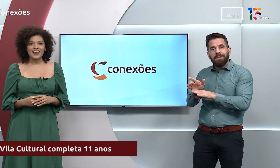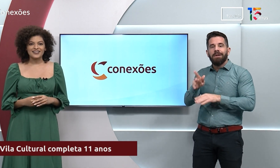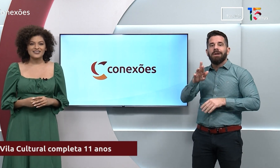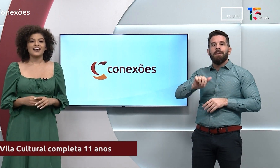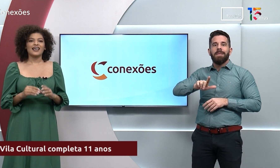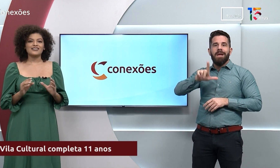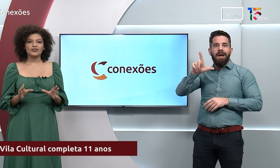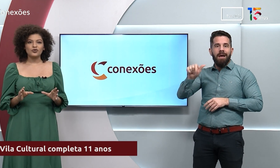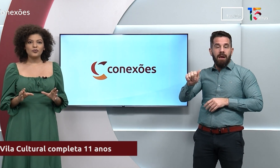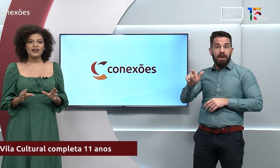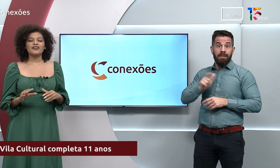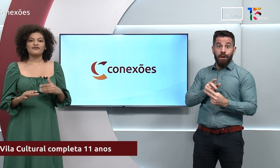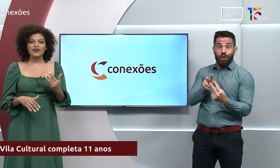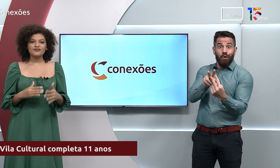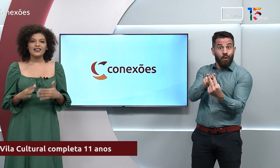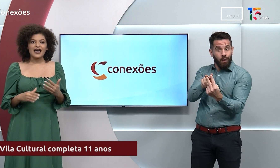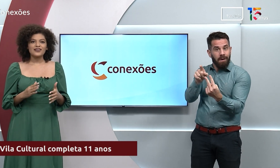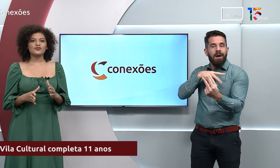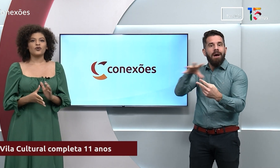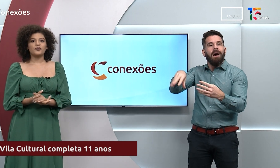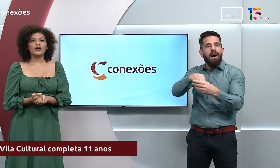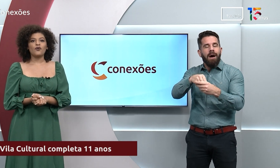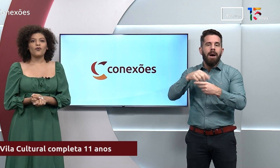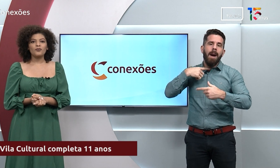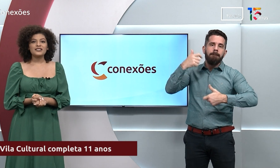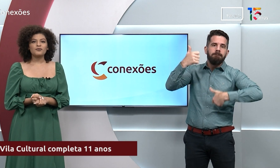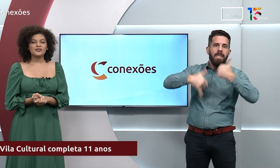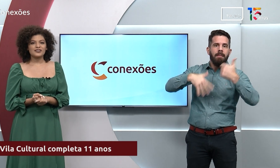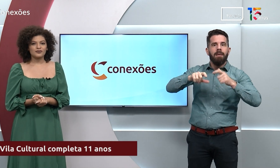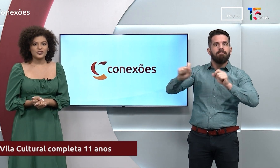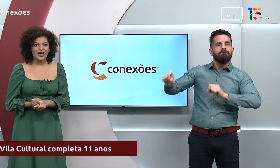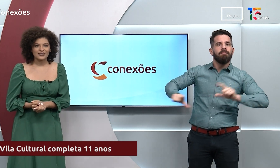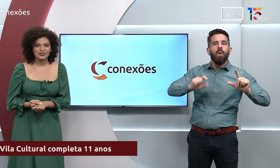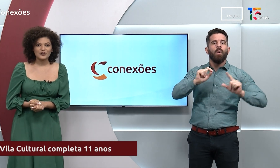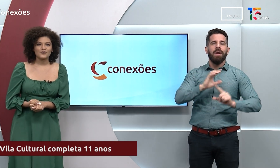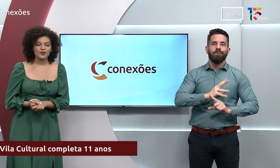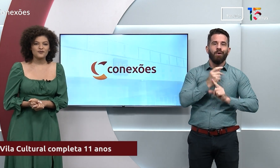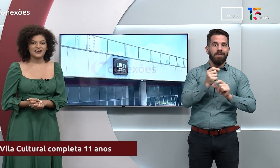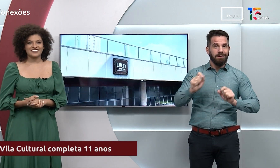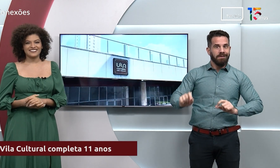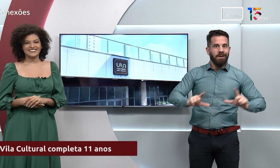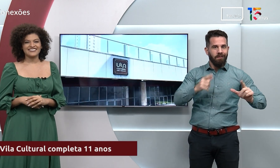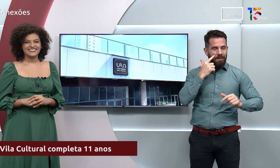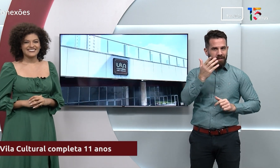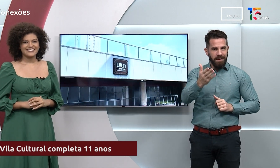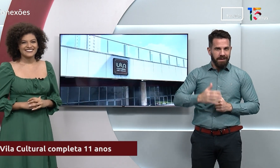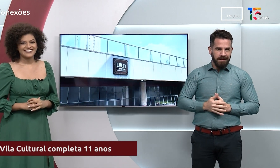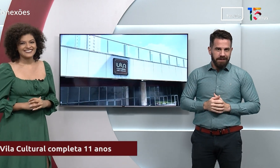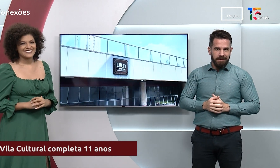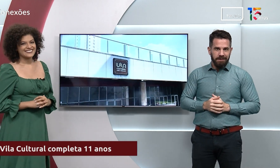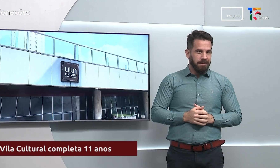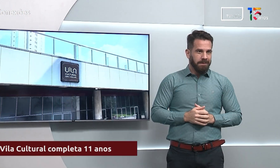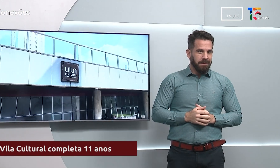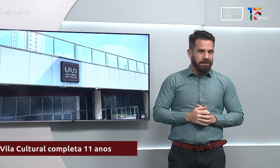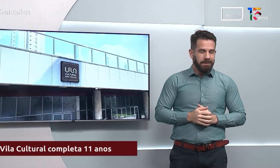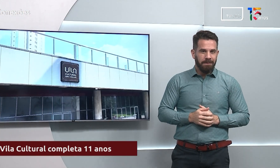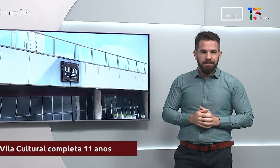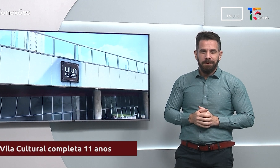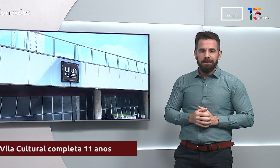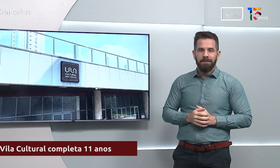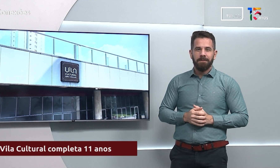E para você que gosta de arte e cultura, aqui vai uma dica. A informação foi preparada por 2 estudantes de jornalismo da